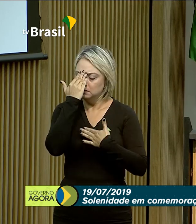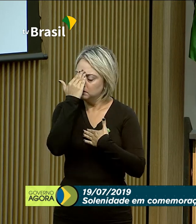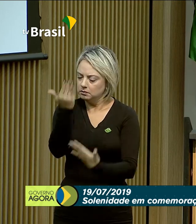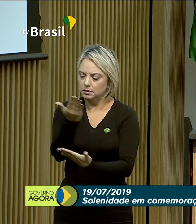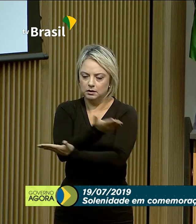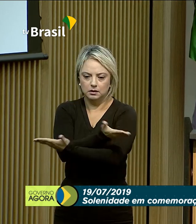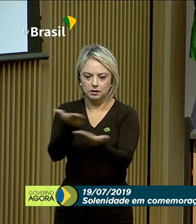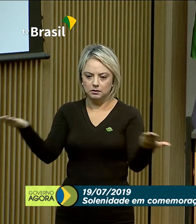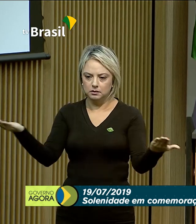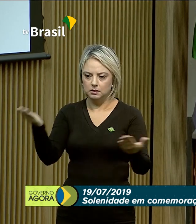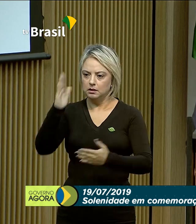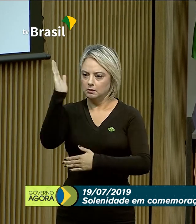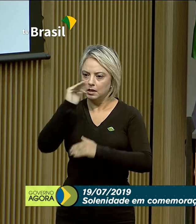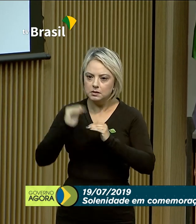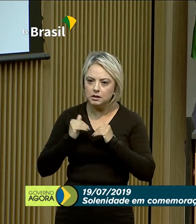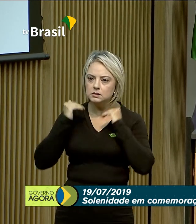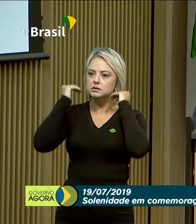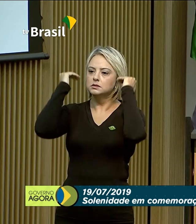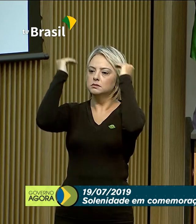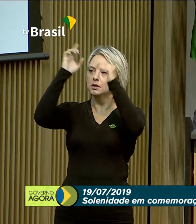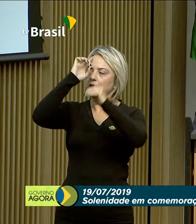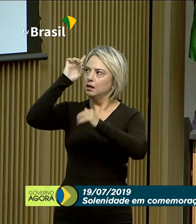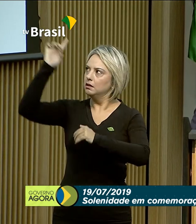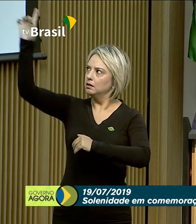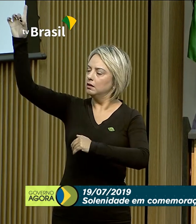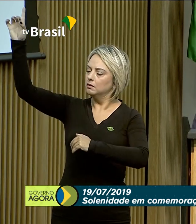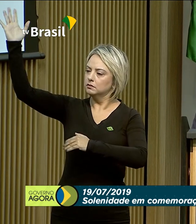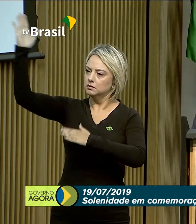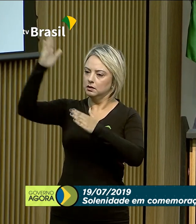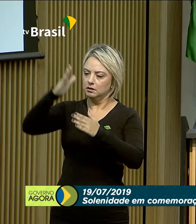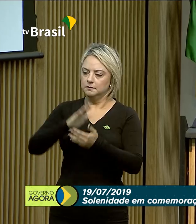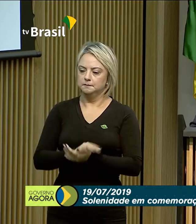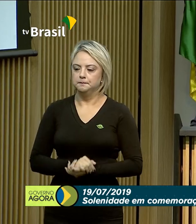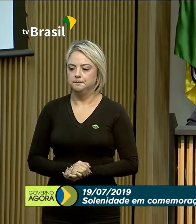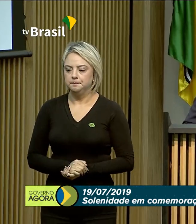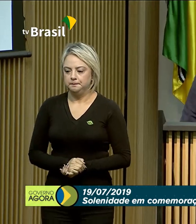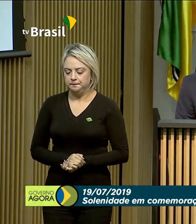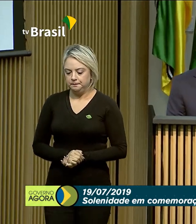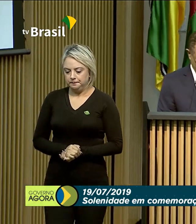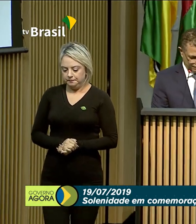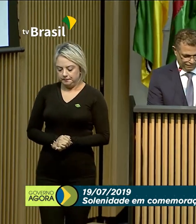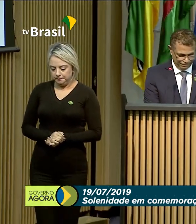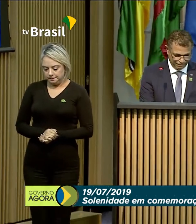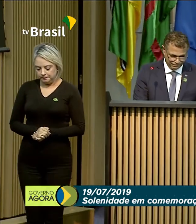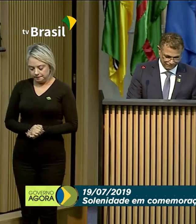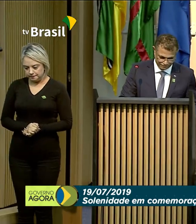todos. Brasil acima de tudo, Deus acima de todos, que assim seja.